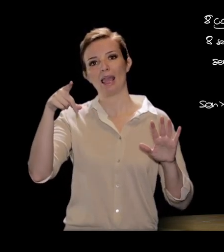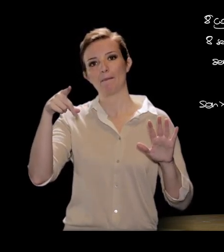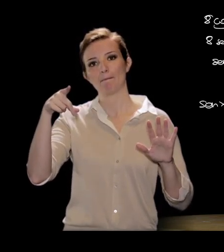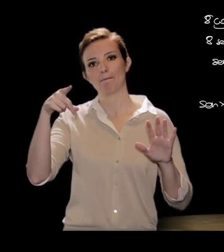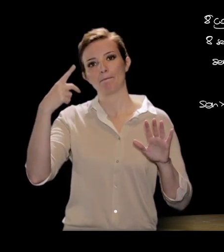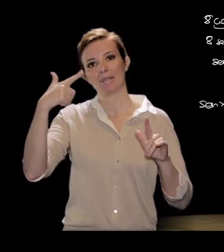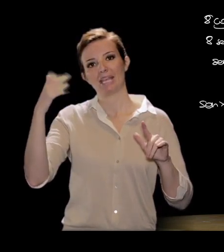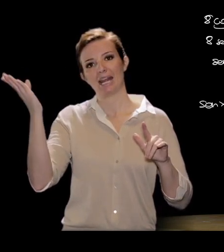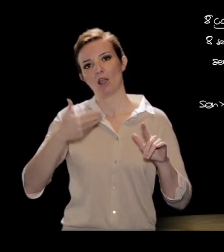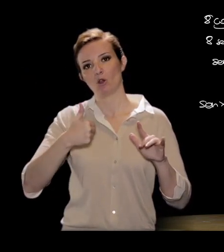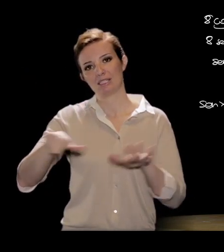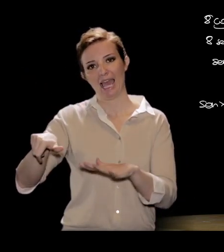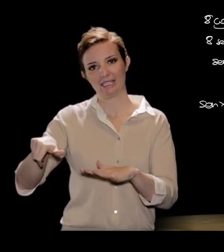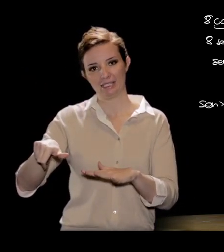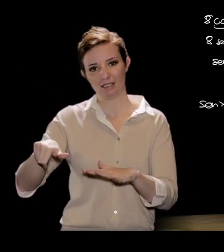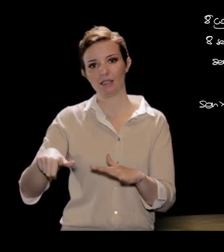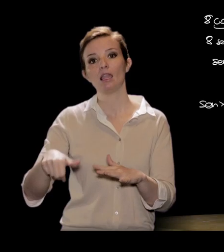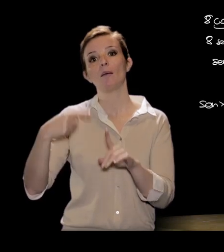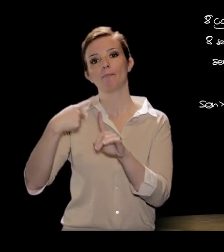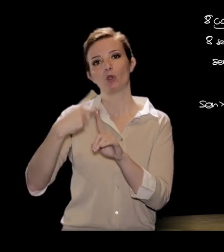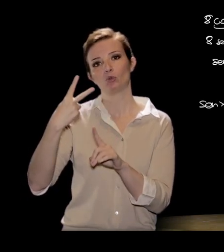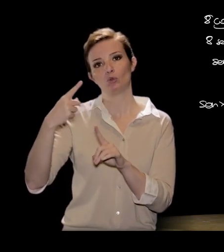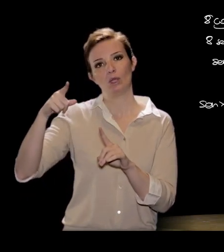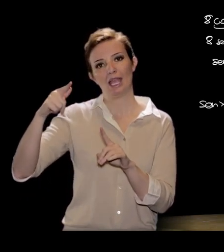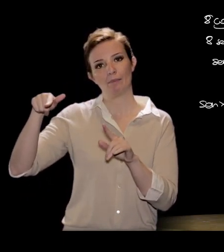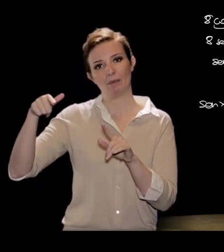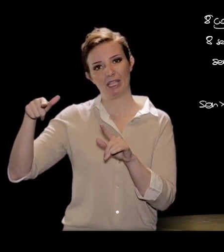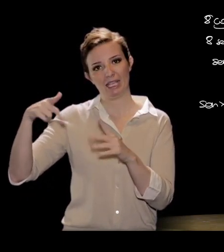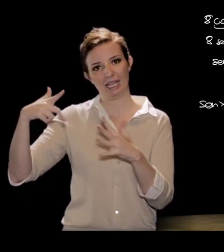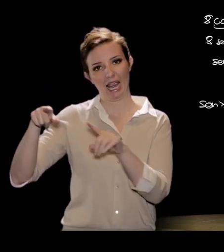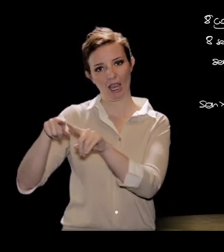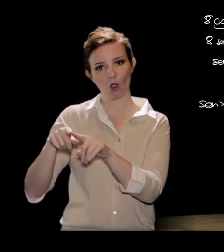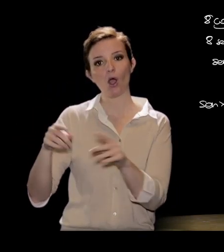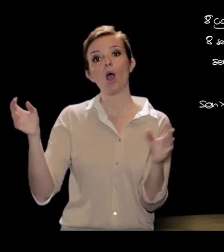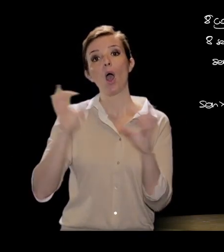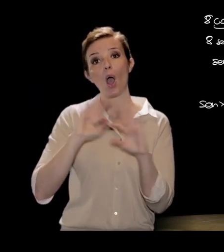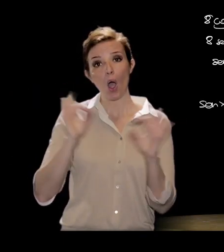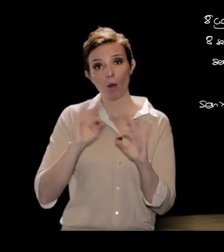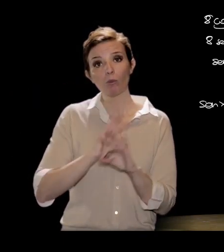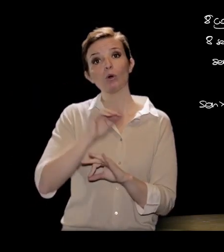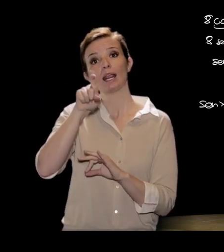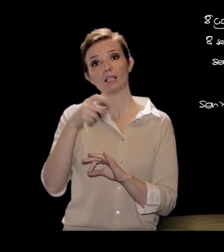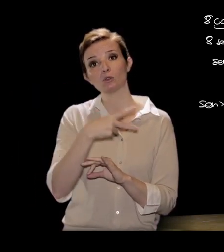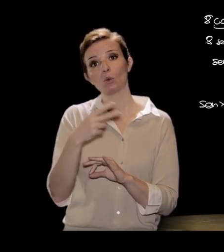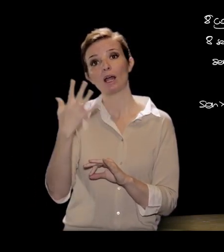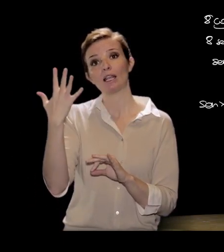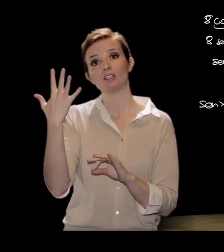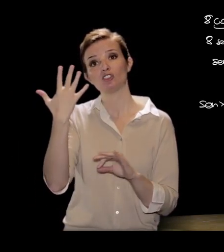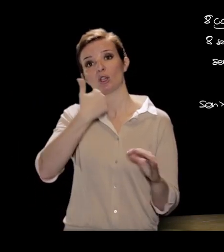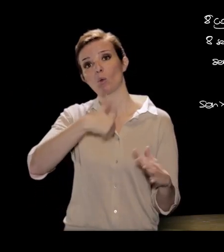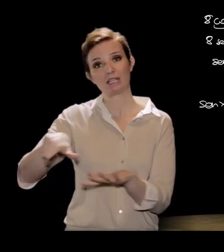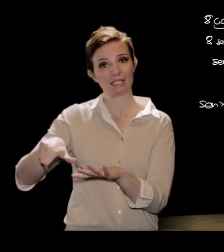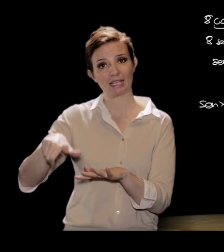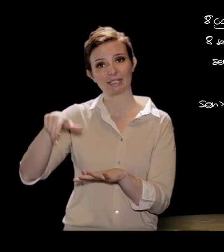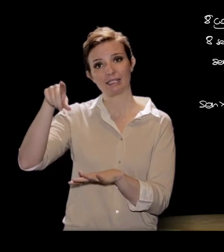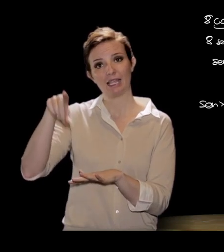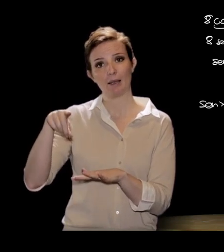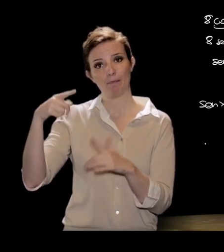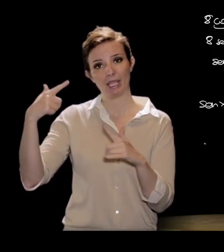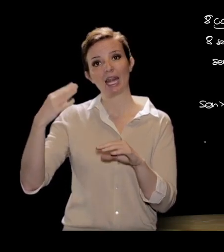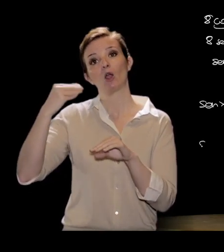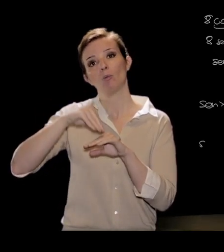più 2k pi greco, oppure x uguale 5 sesti pi greco più 2k pi